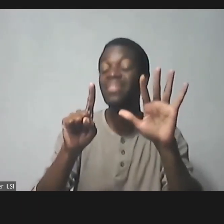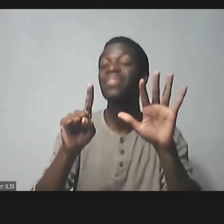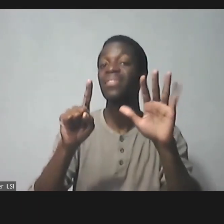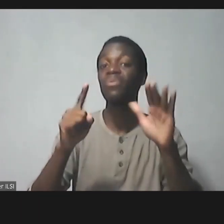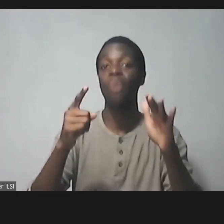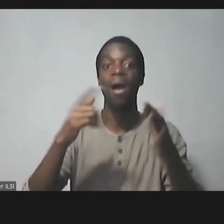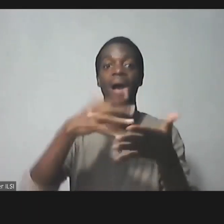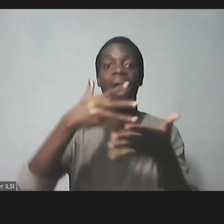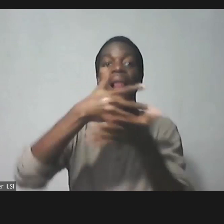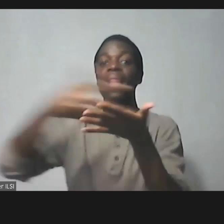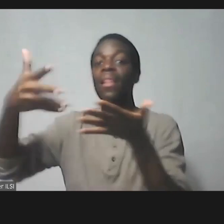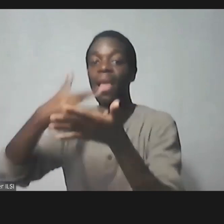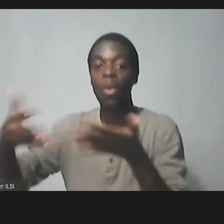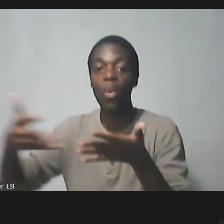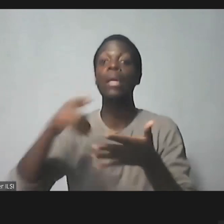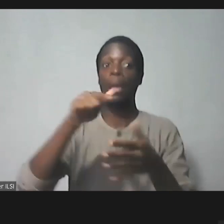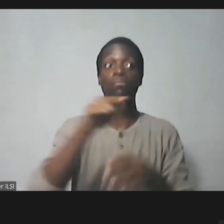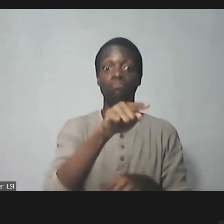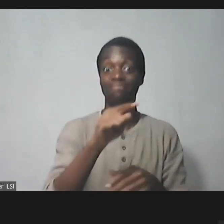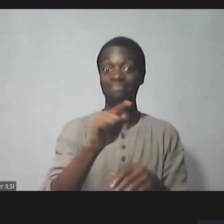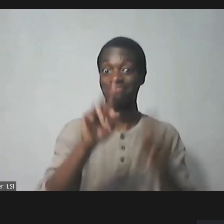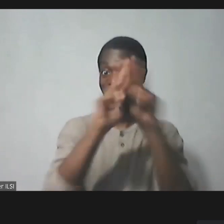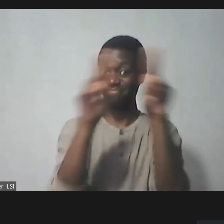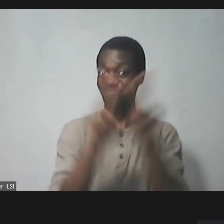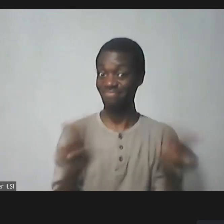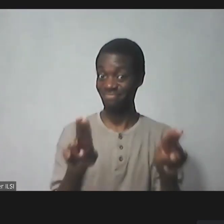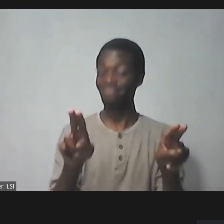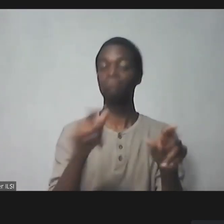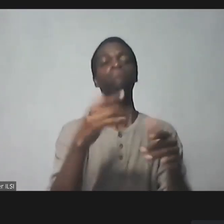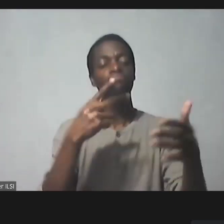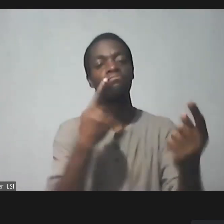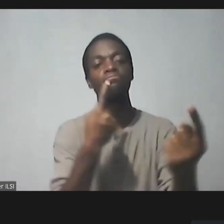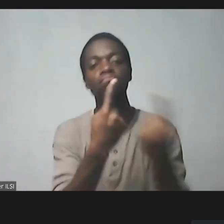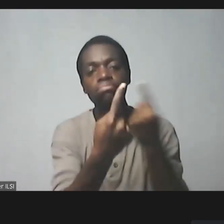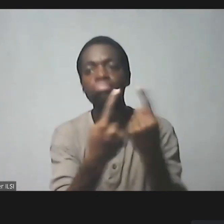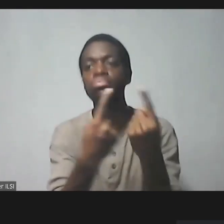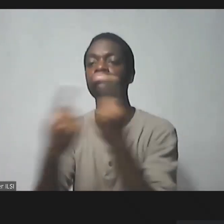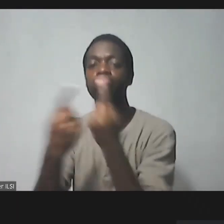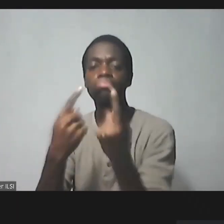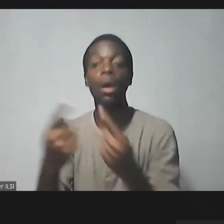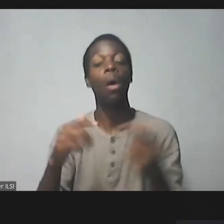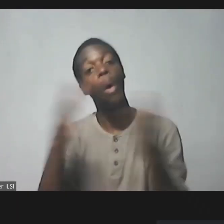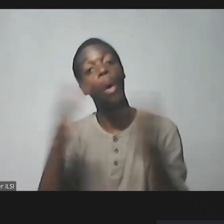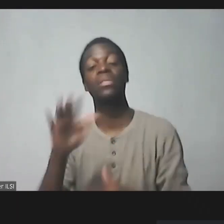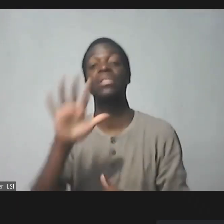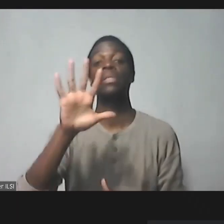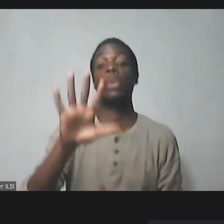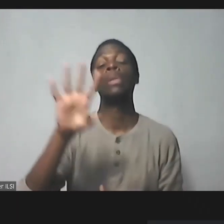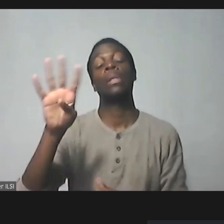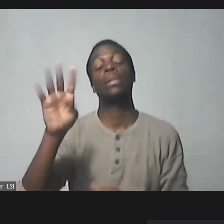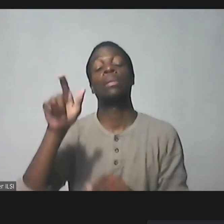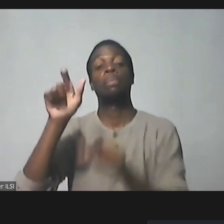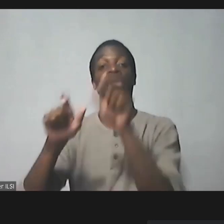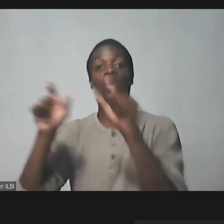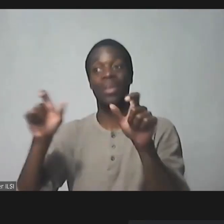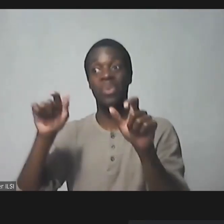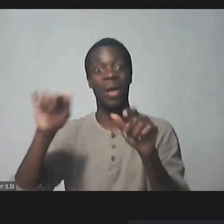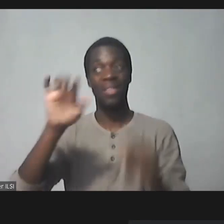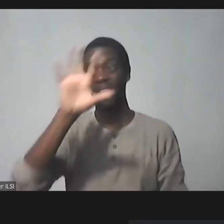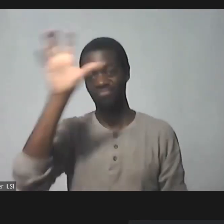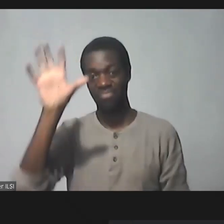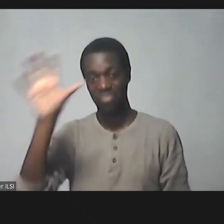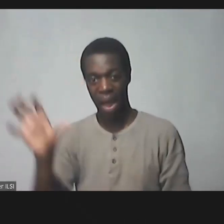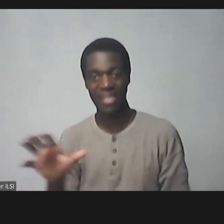Además, 65 personas con discapacidad de 54 países participaron en